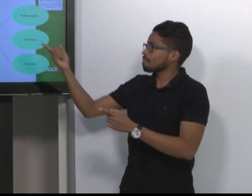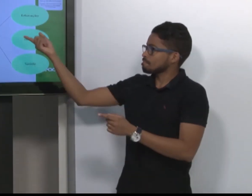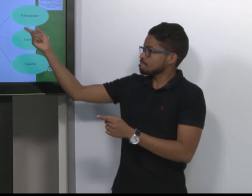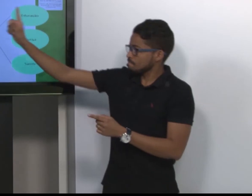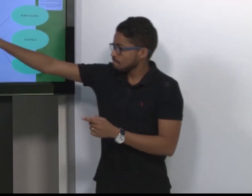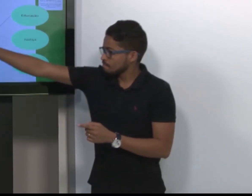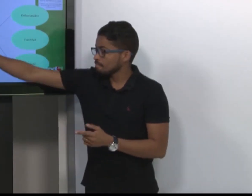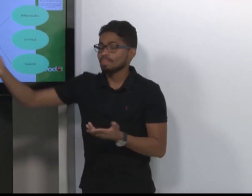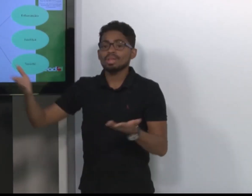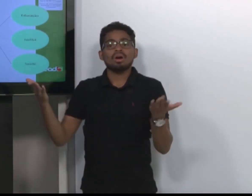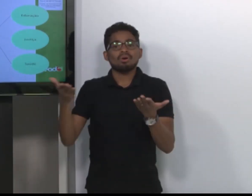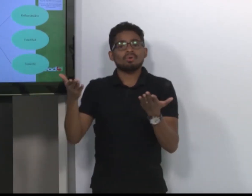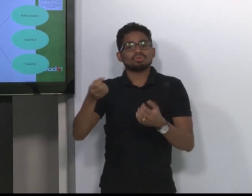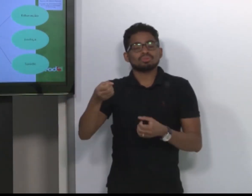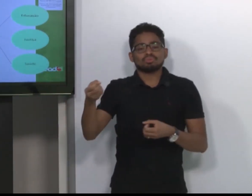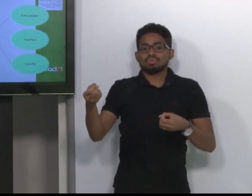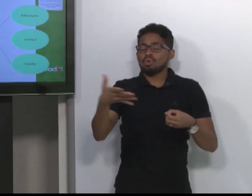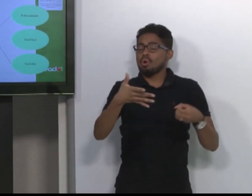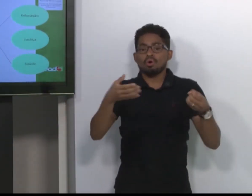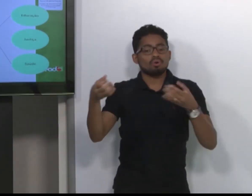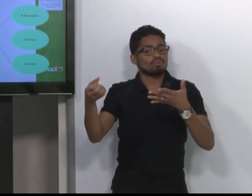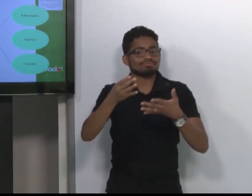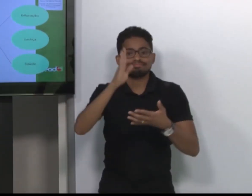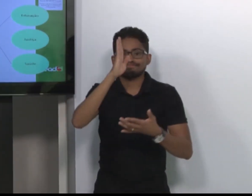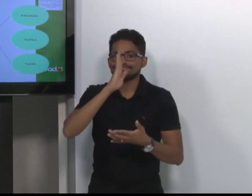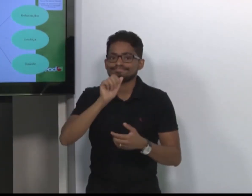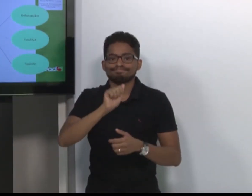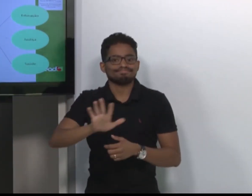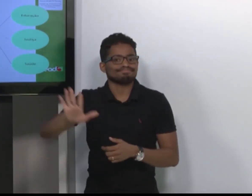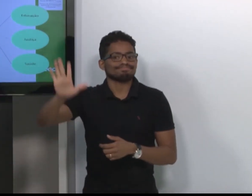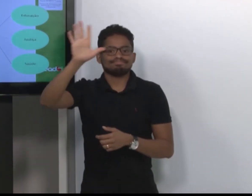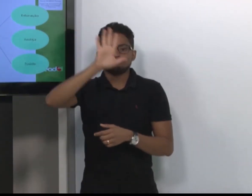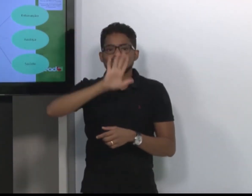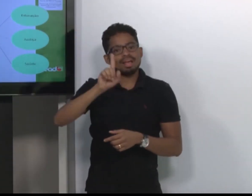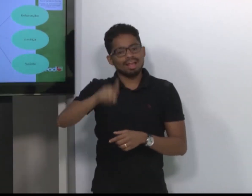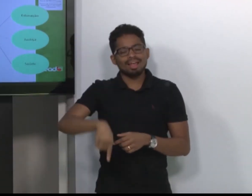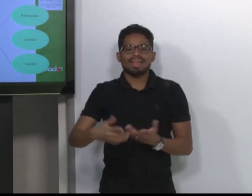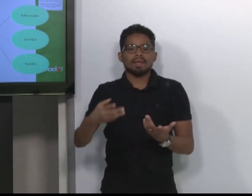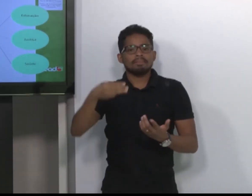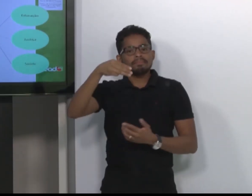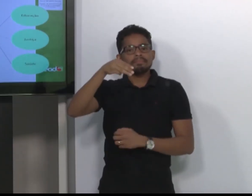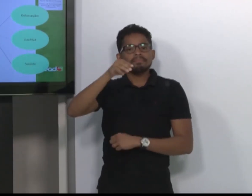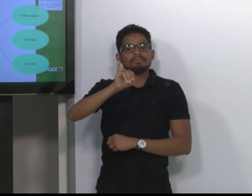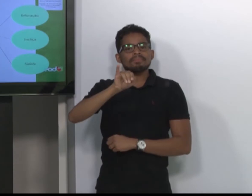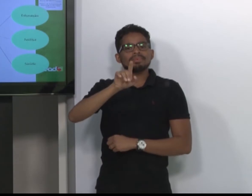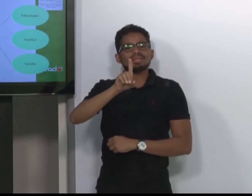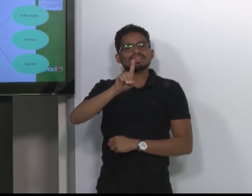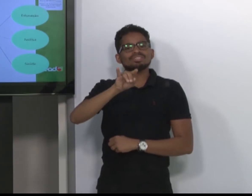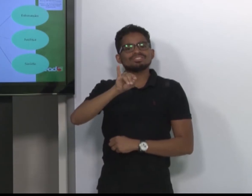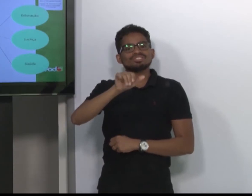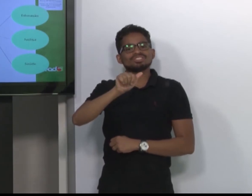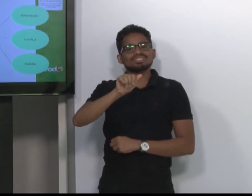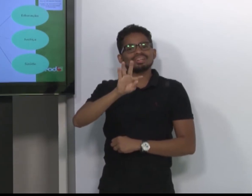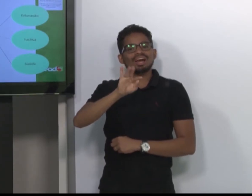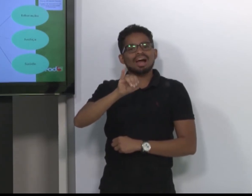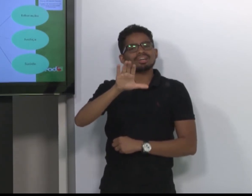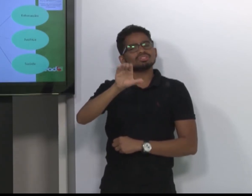Temos novos espaços surgindo, são os espaços midiáticos. Por exemplo,